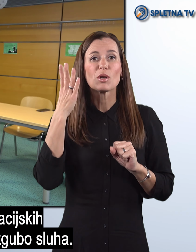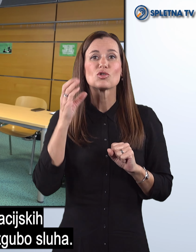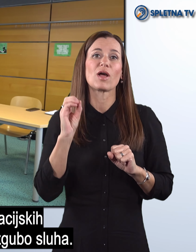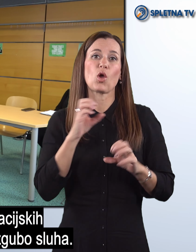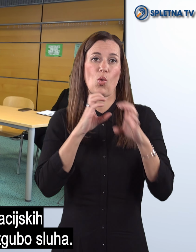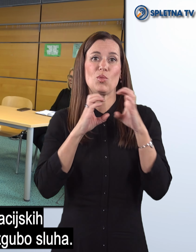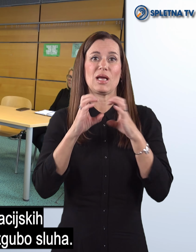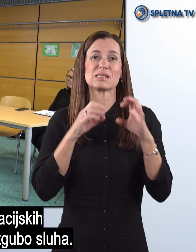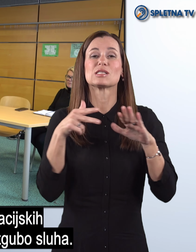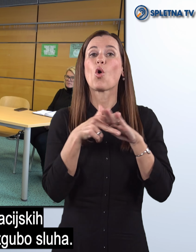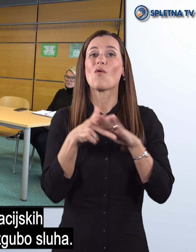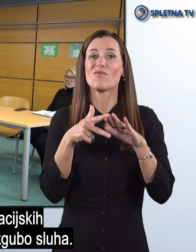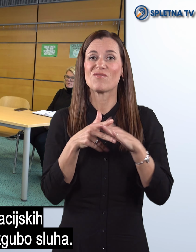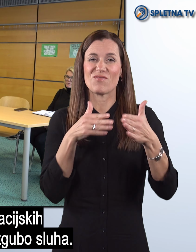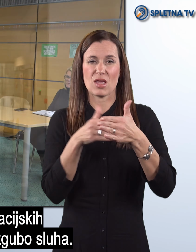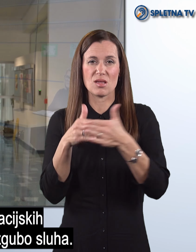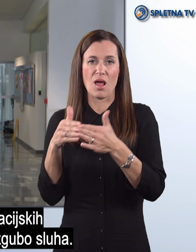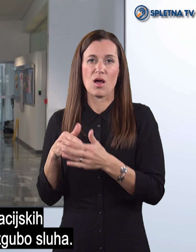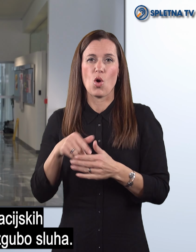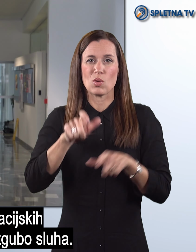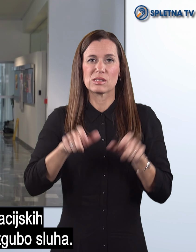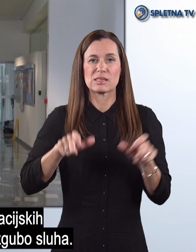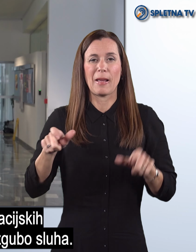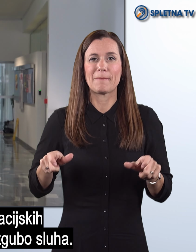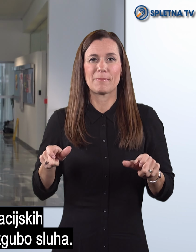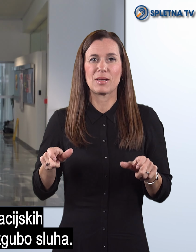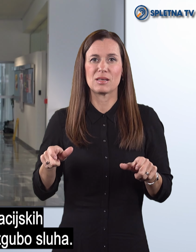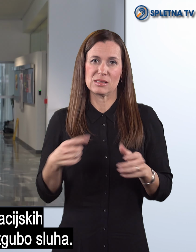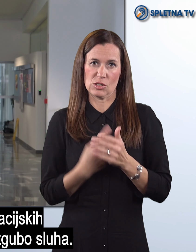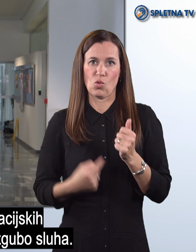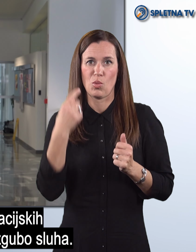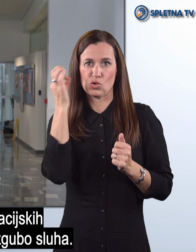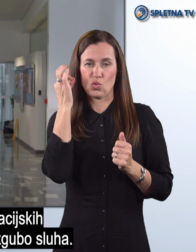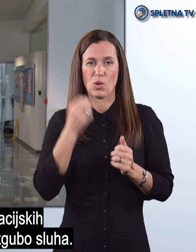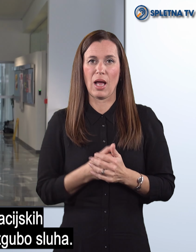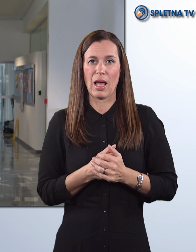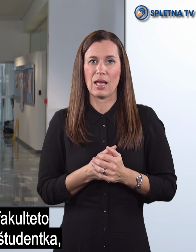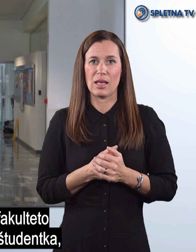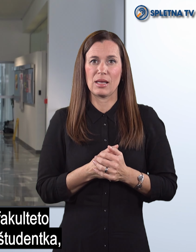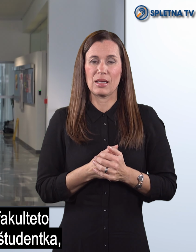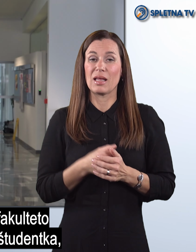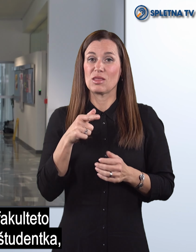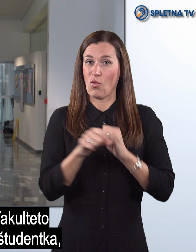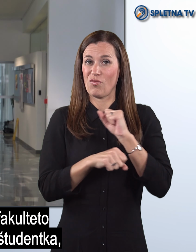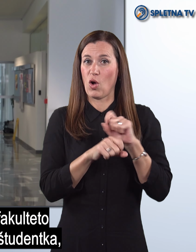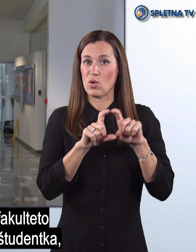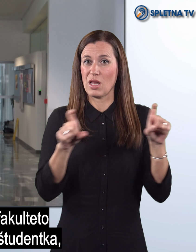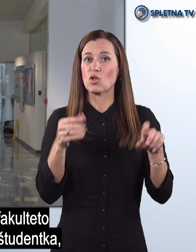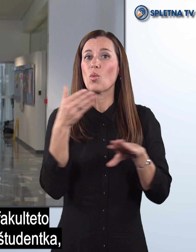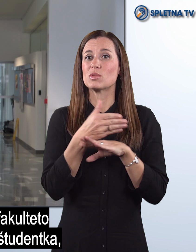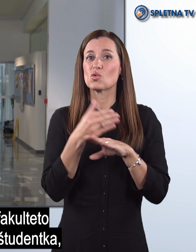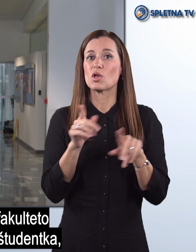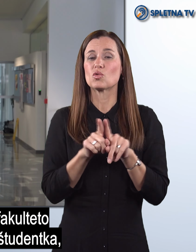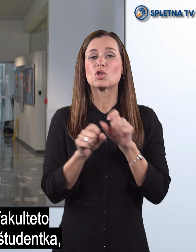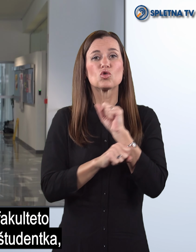izobraževanje o komunikacijskih ovirah oseb z izgubo sluha. Namreč to fakulteto obiskuje